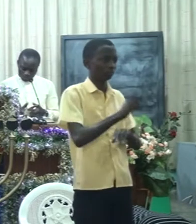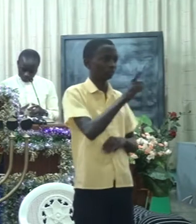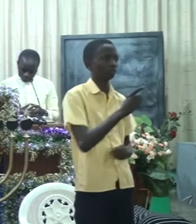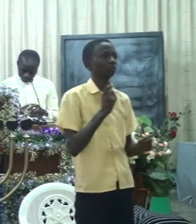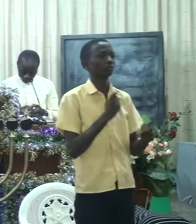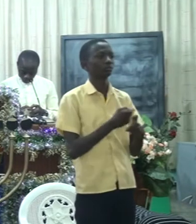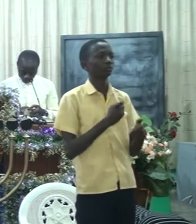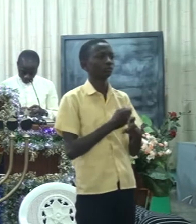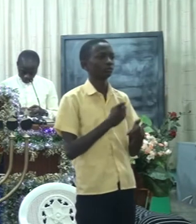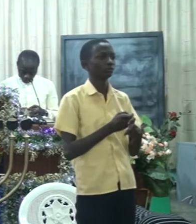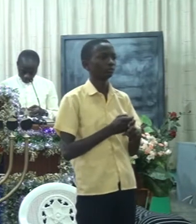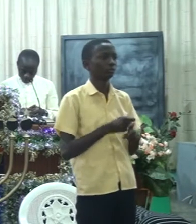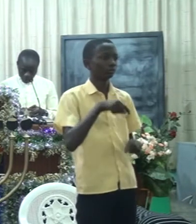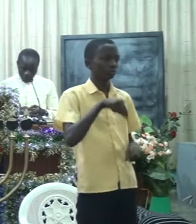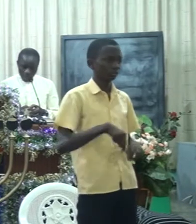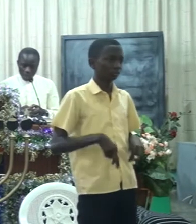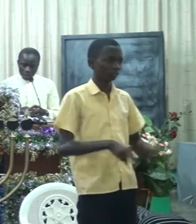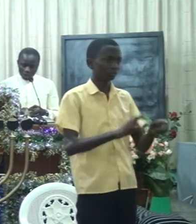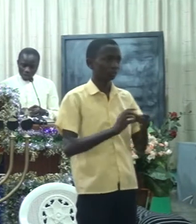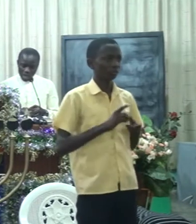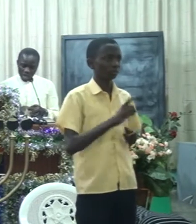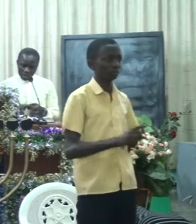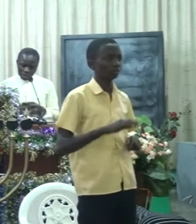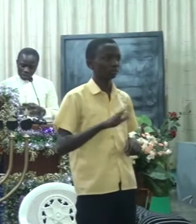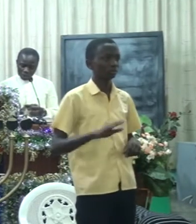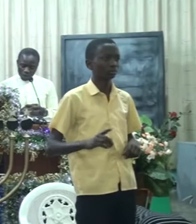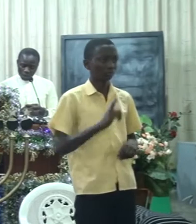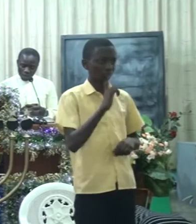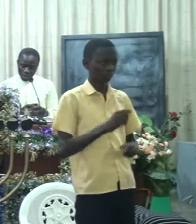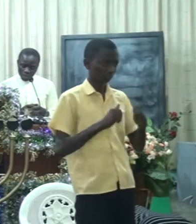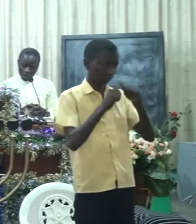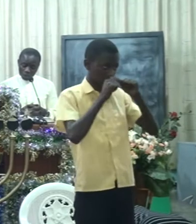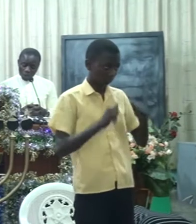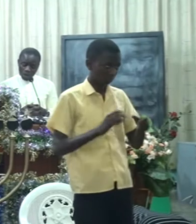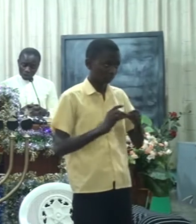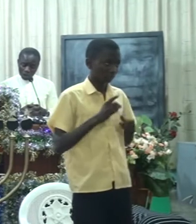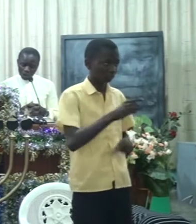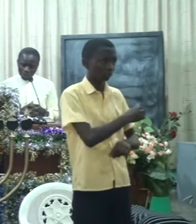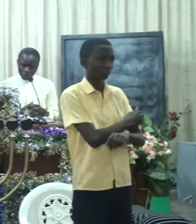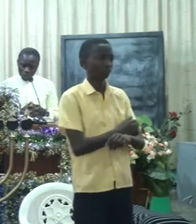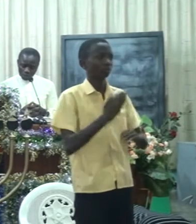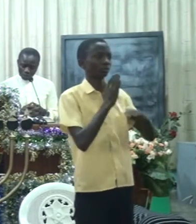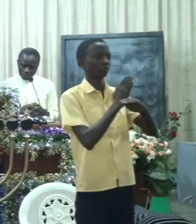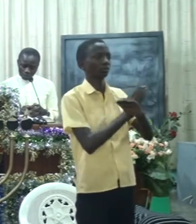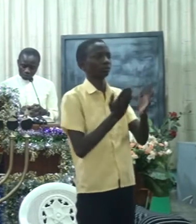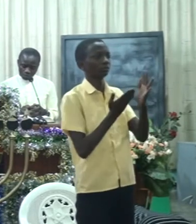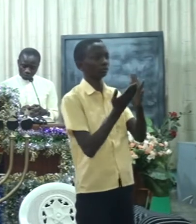maîtrisures. Safari ya watoto wako ibarikiwe na wewe, ilindwe na wewe. Que toi et protégé par